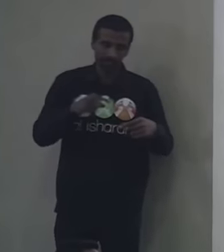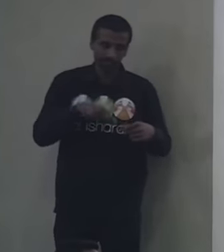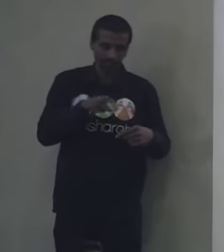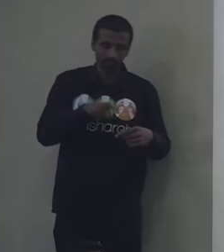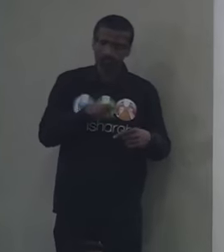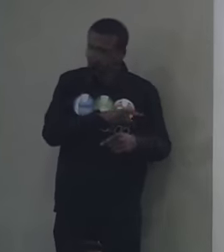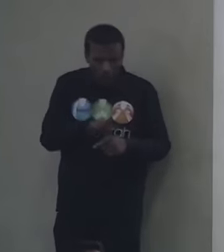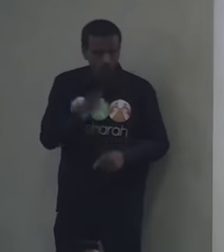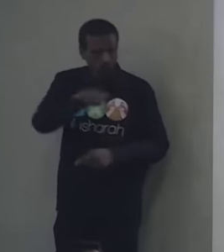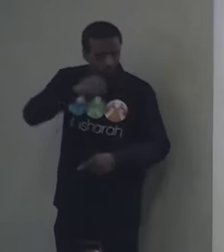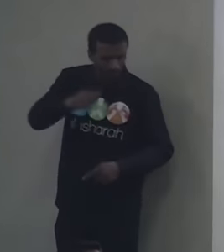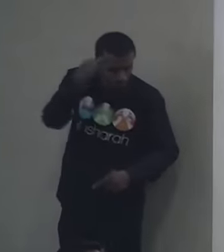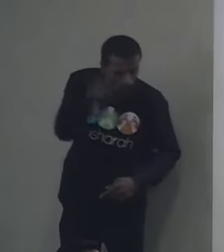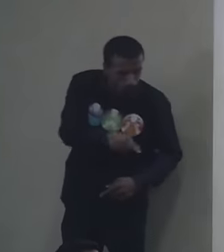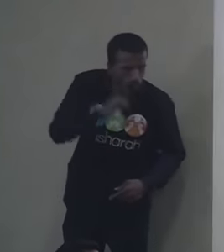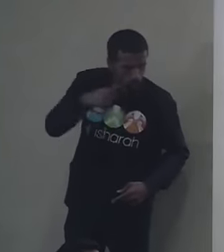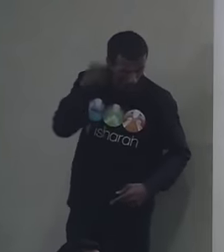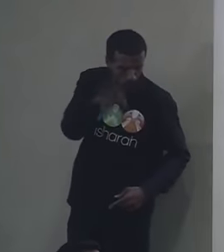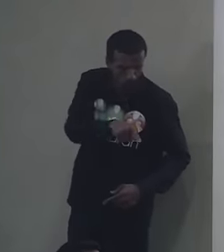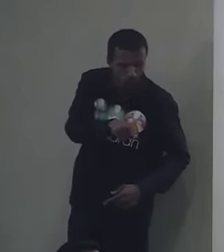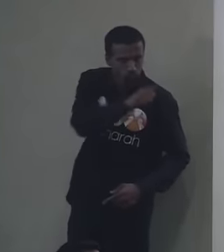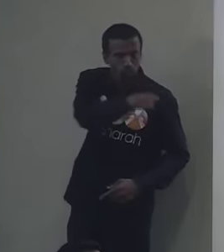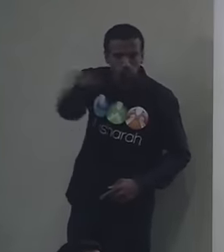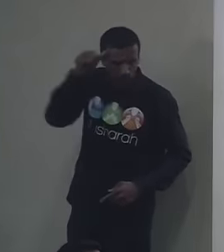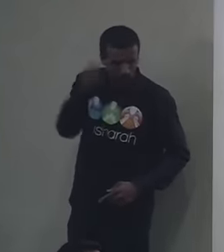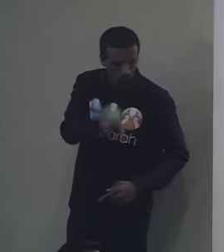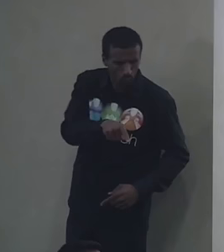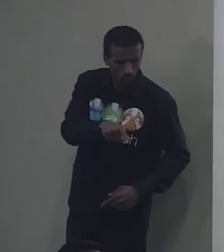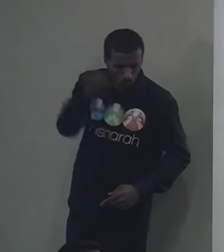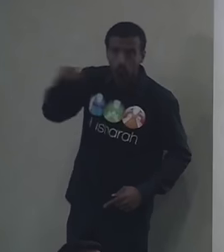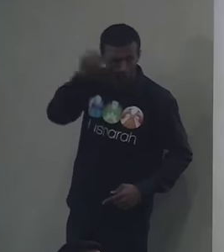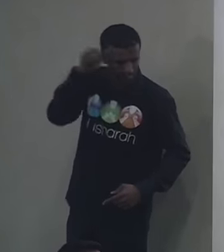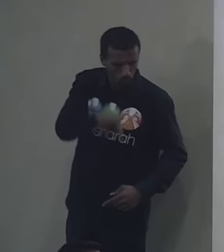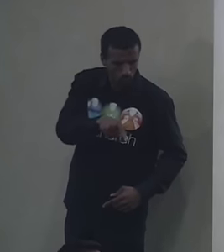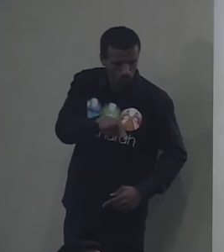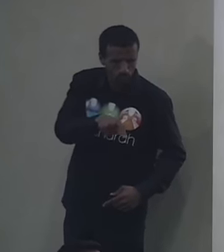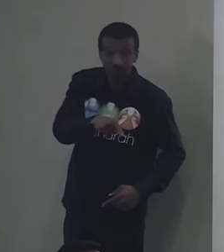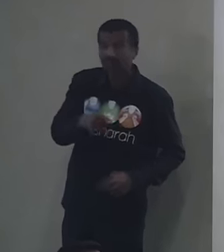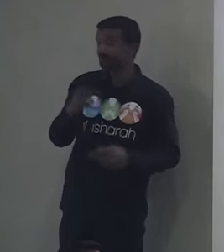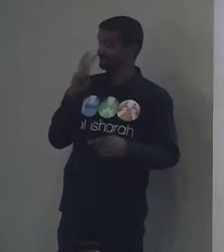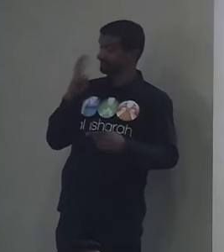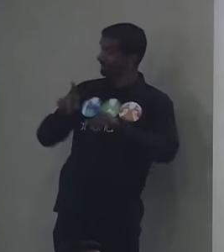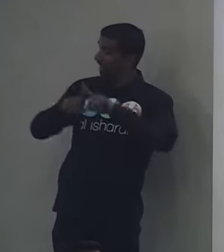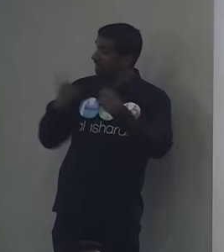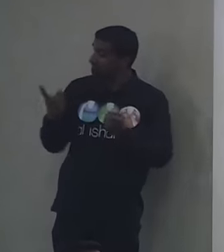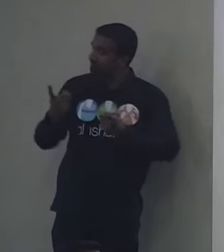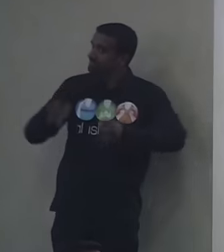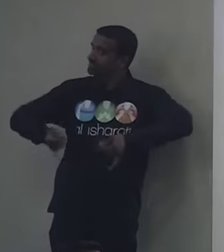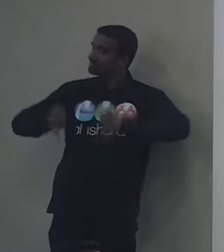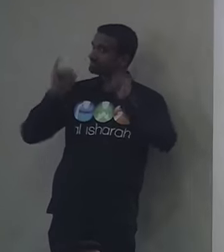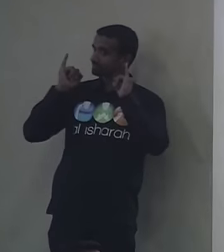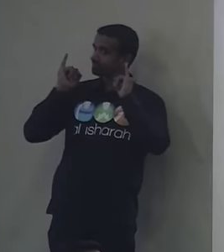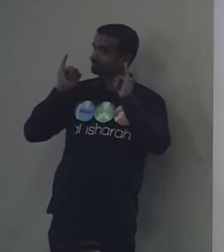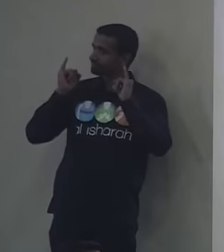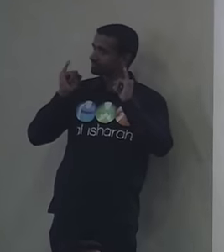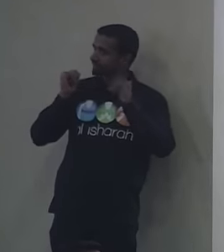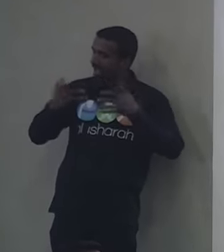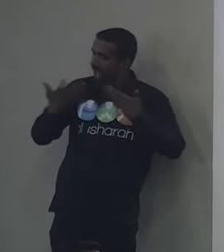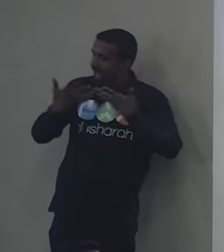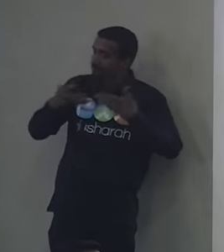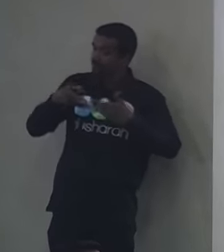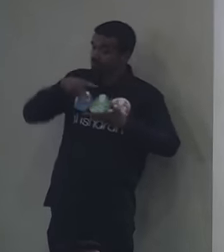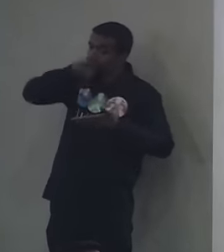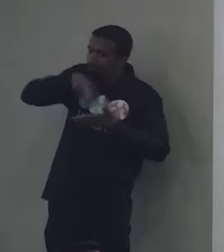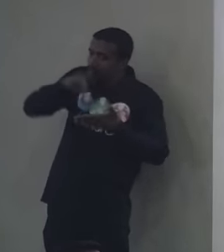تعلمون. Really, the tafsir of the ayah is in the way you're going to say it. It's the way in which it has to be said. You're